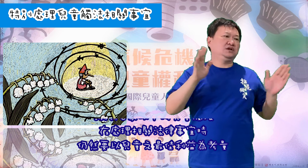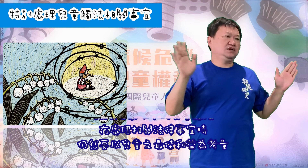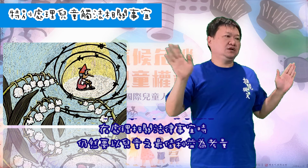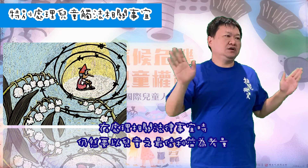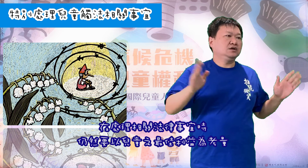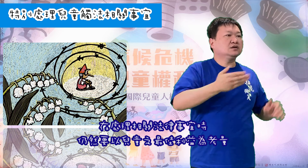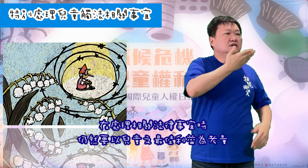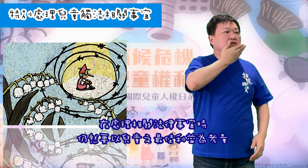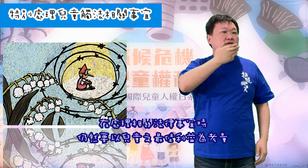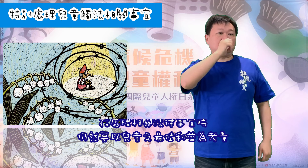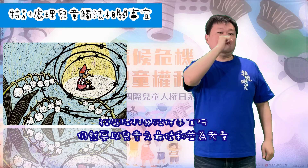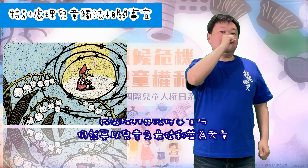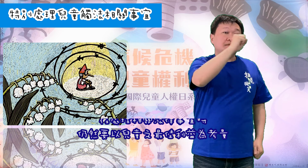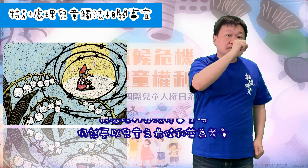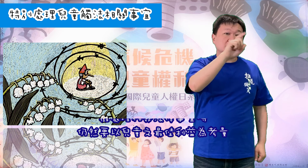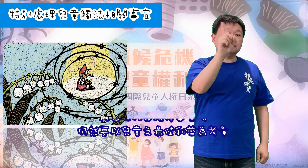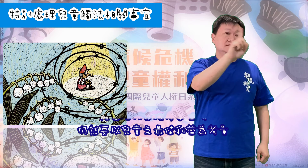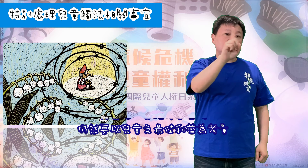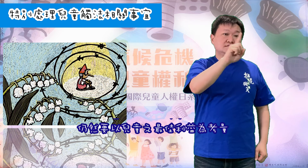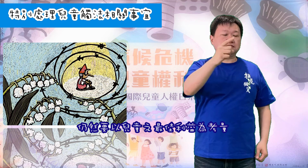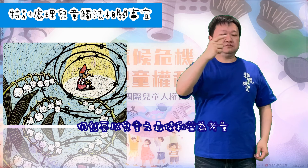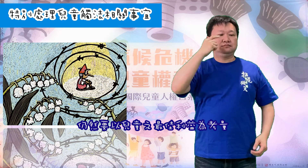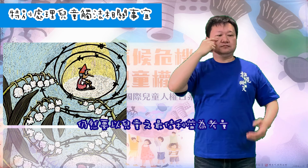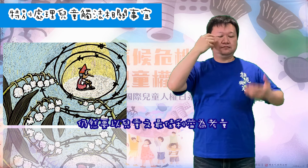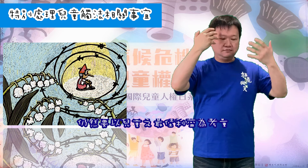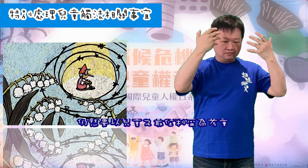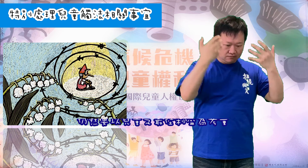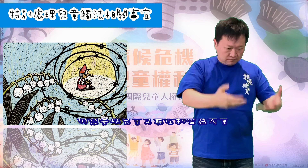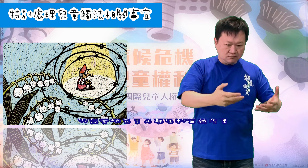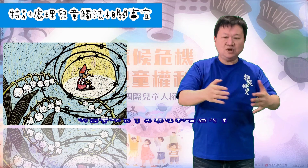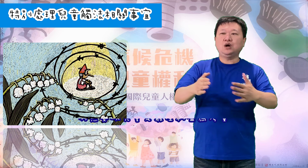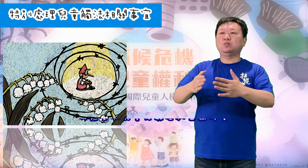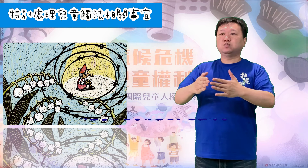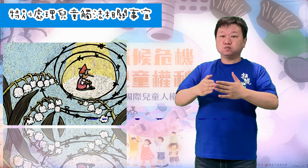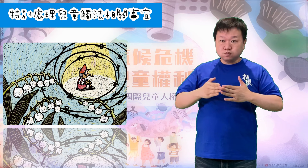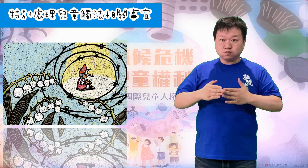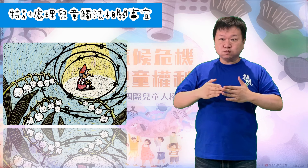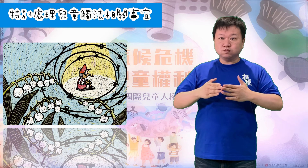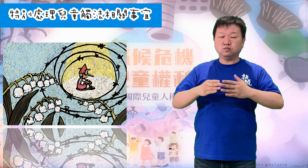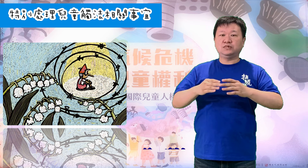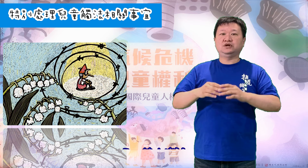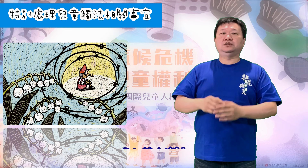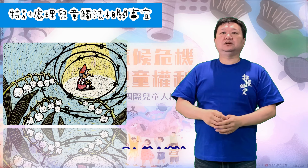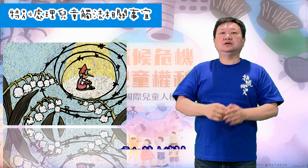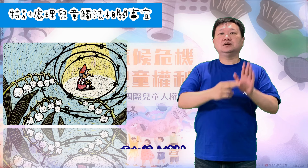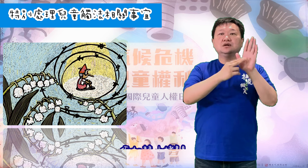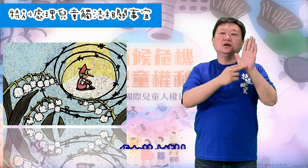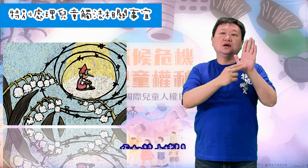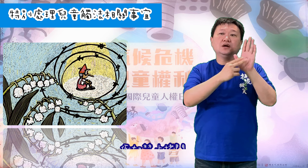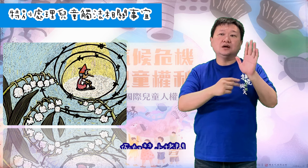宜时，仍然要以儿童之最佳利益为考